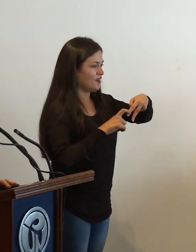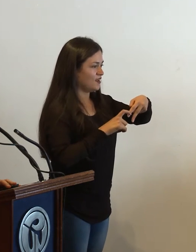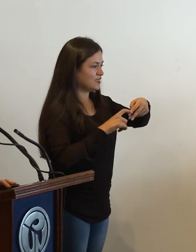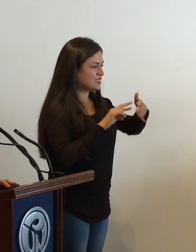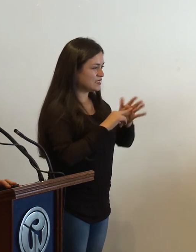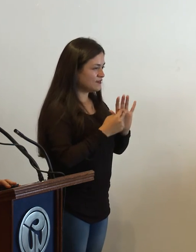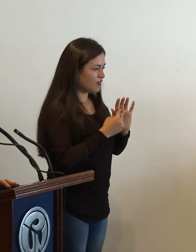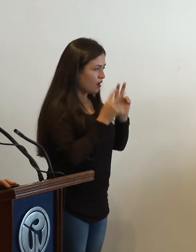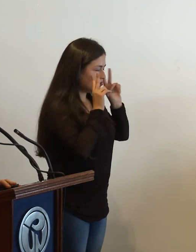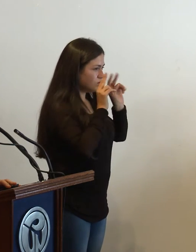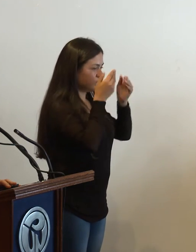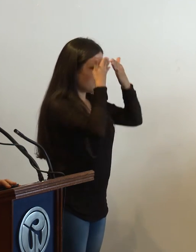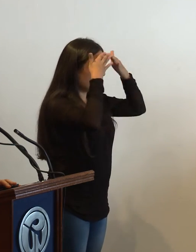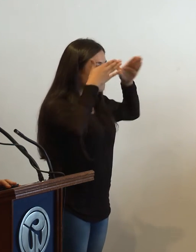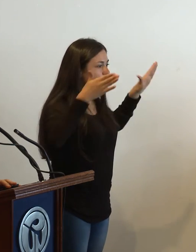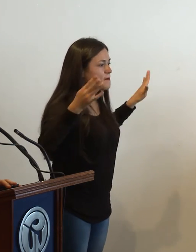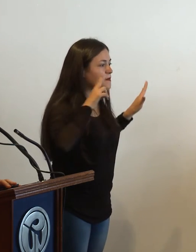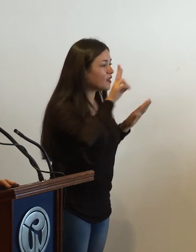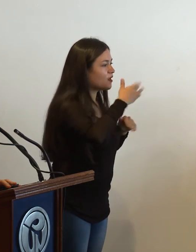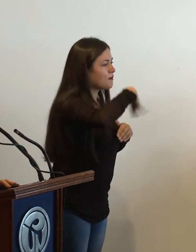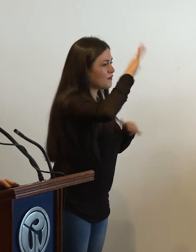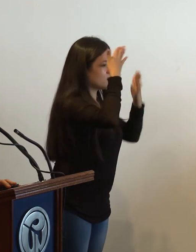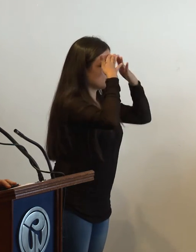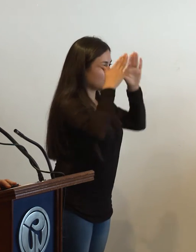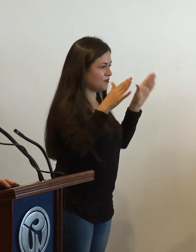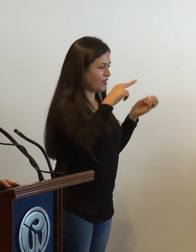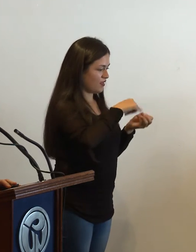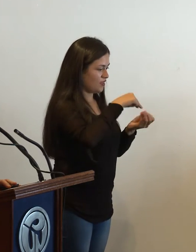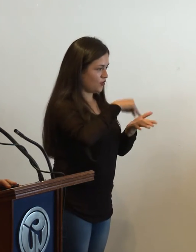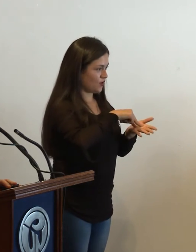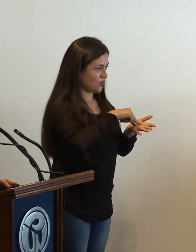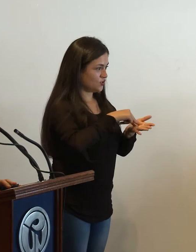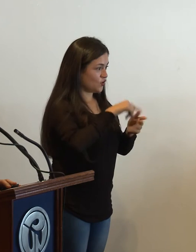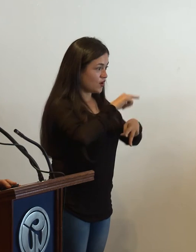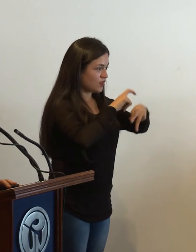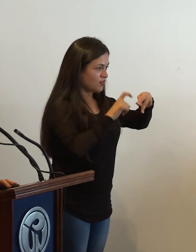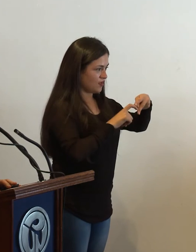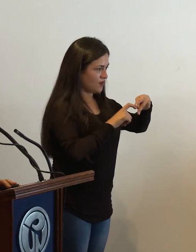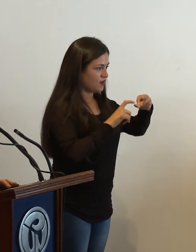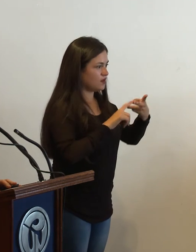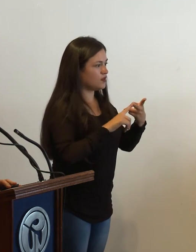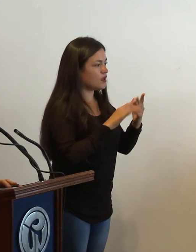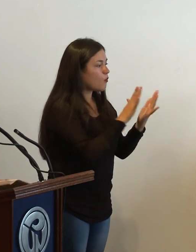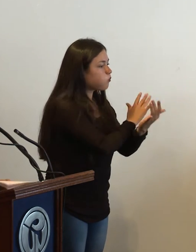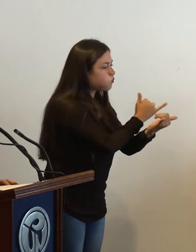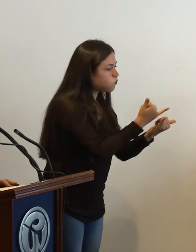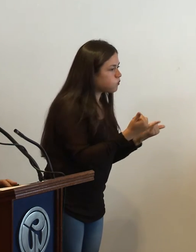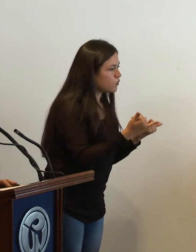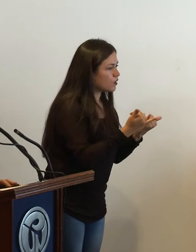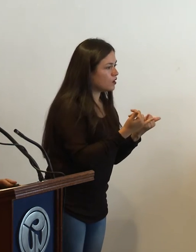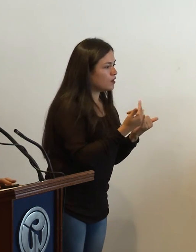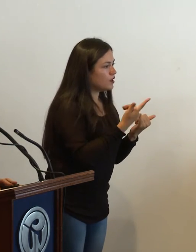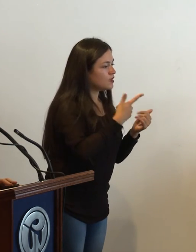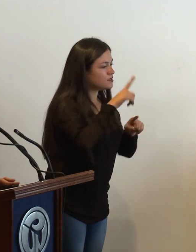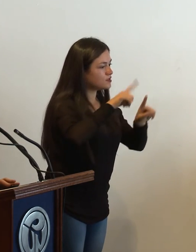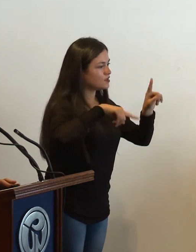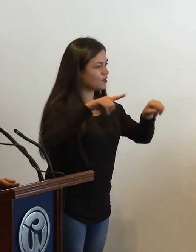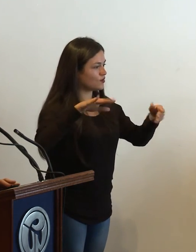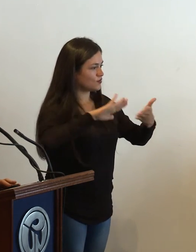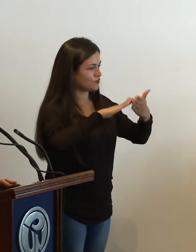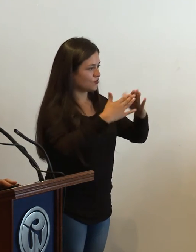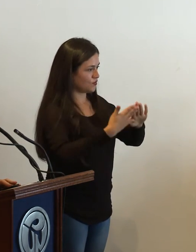una mirada desde la educación integral de las realidades con las que las